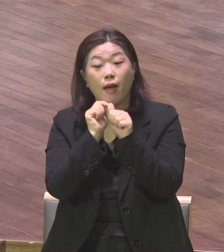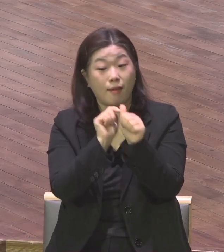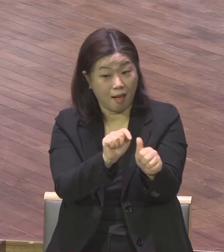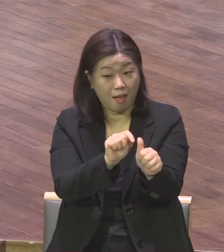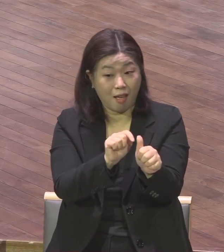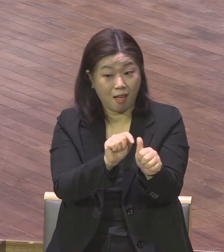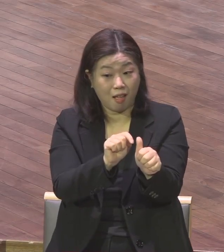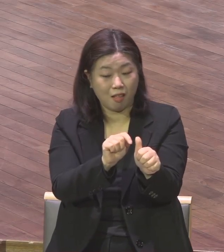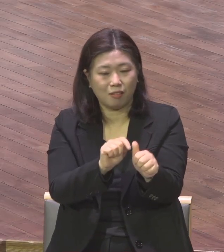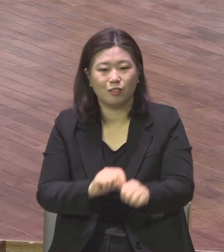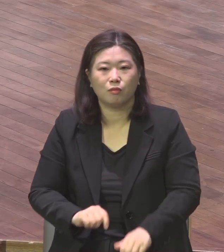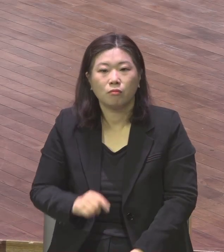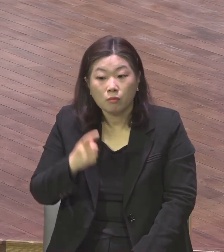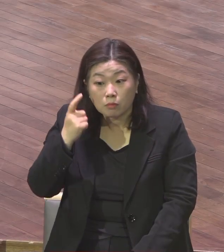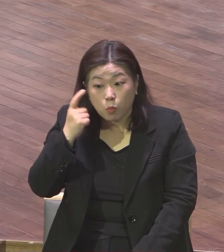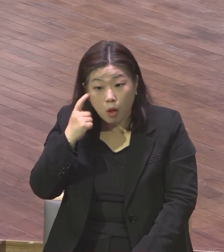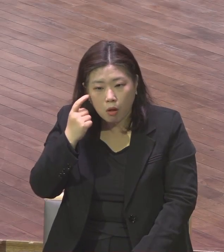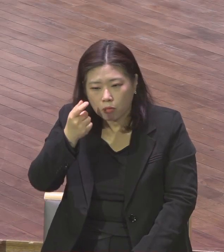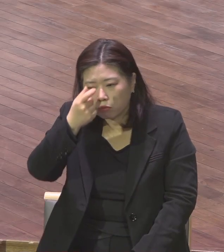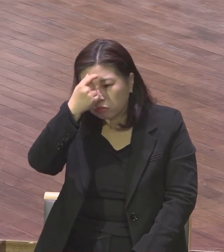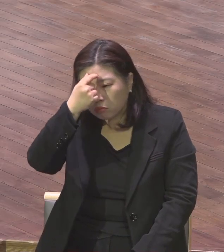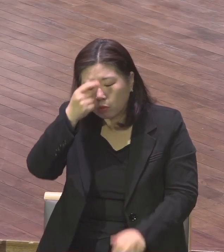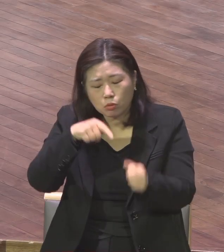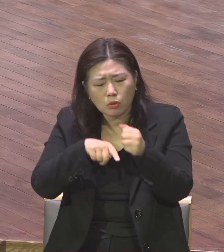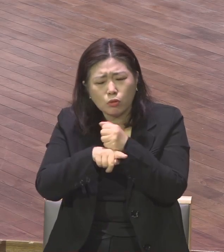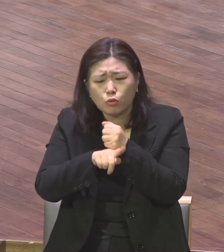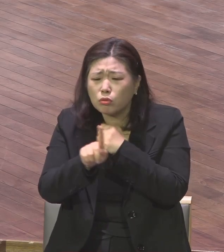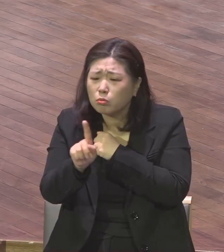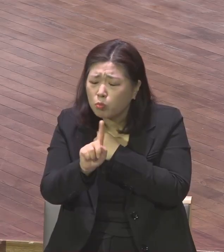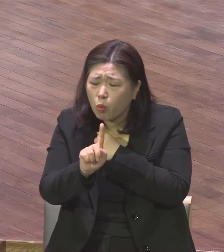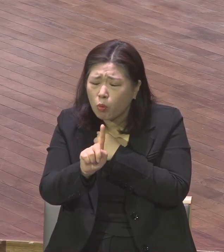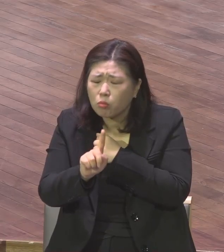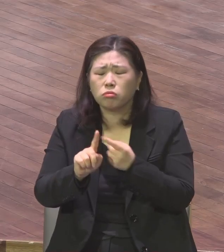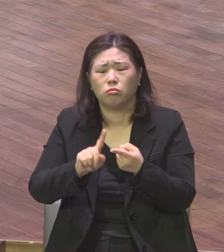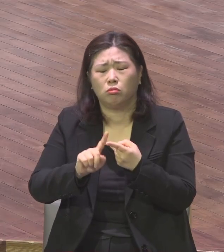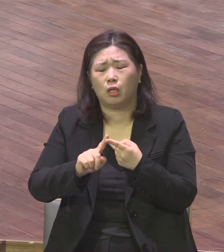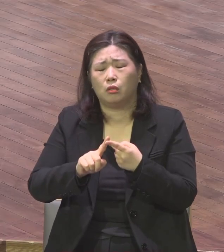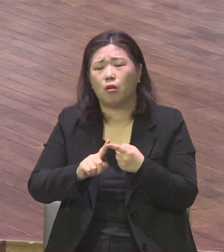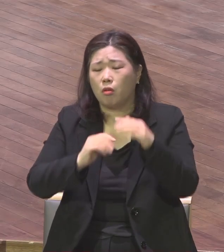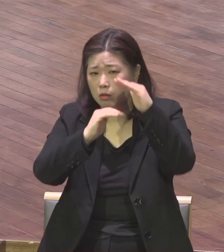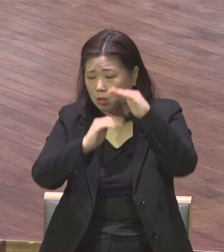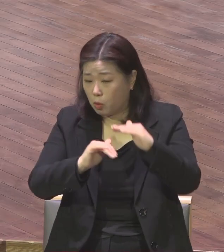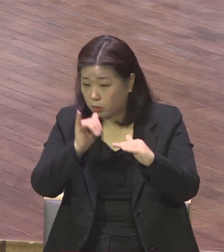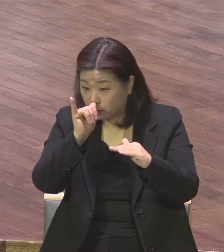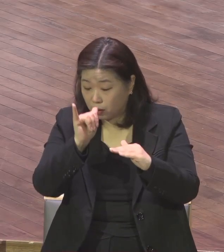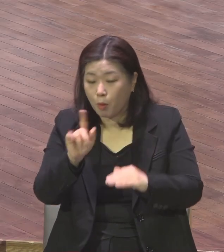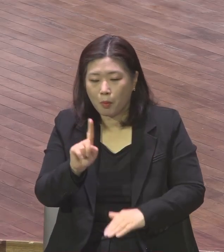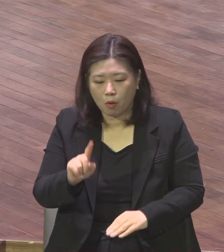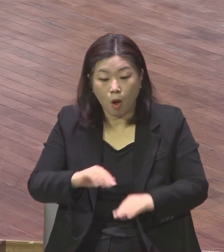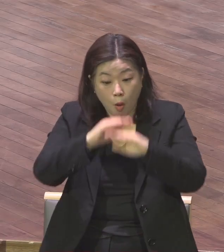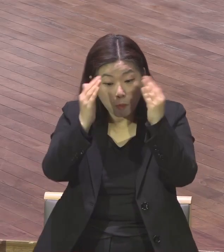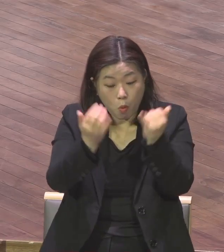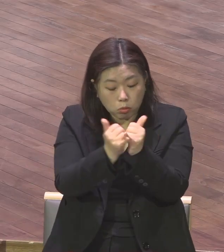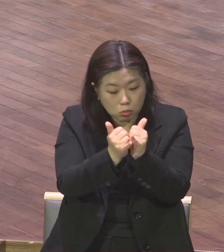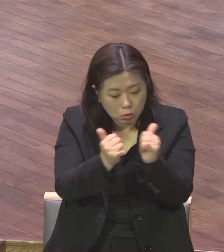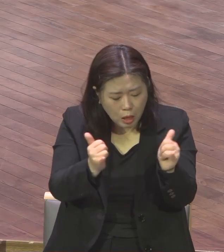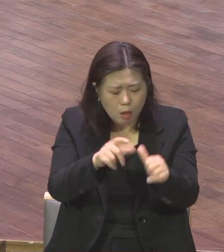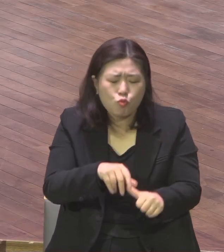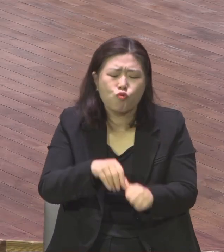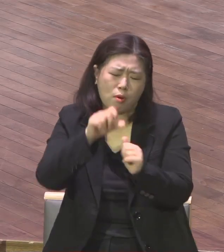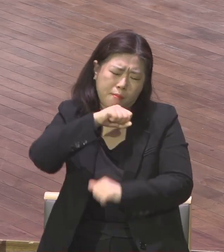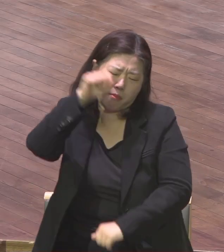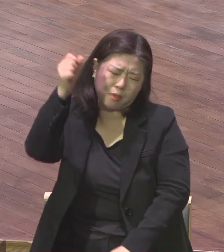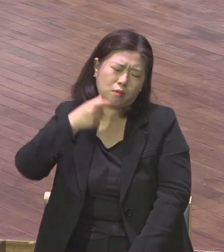그리고 이렇게 기도해야 될 이유에 대해서 이렇게 하나님은 모든 사람의 구원을